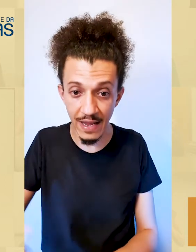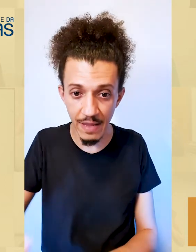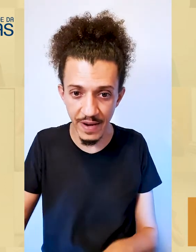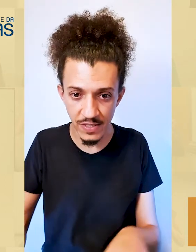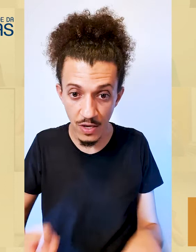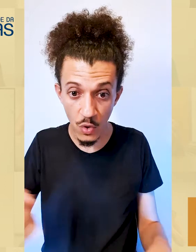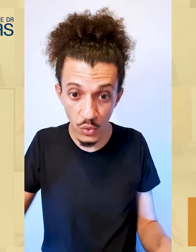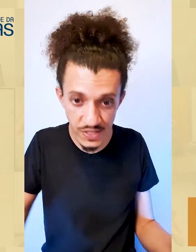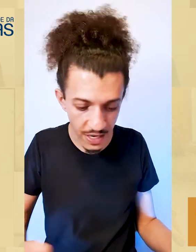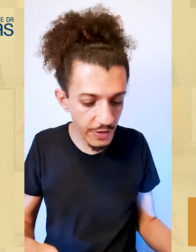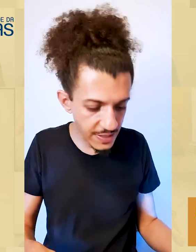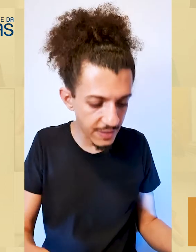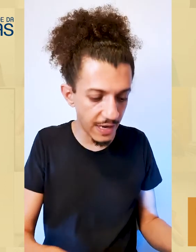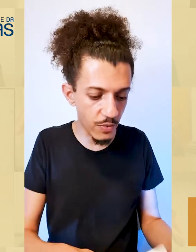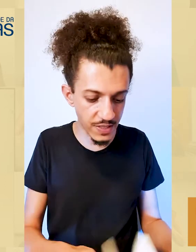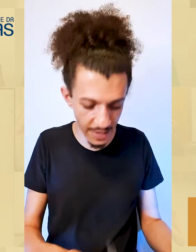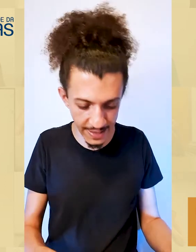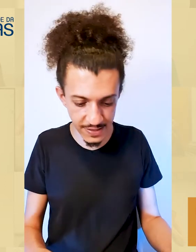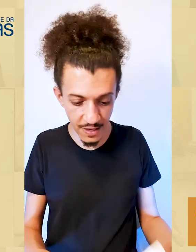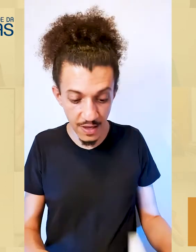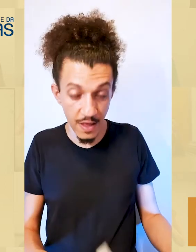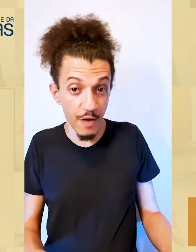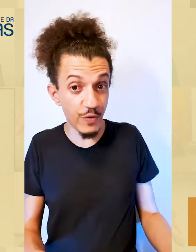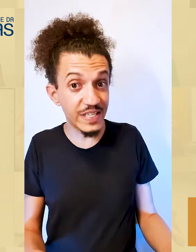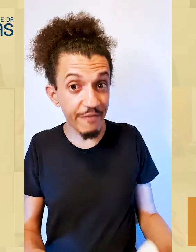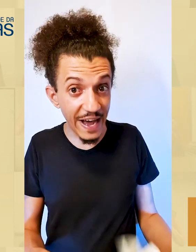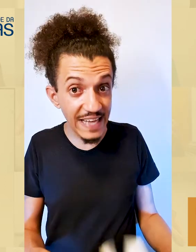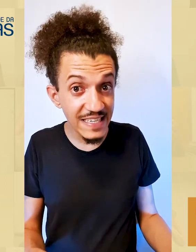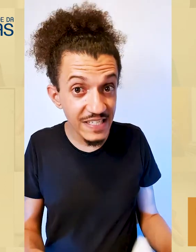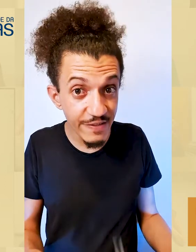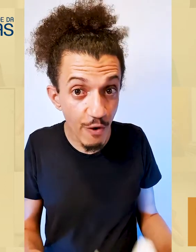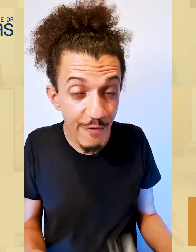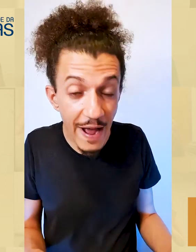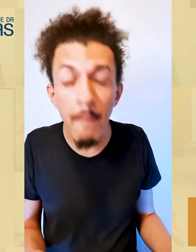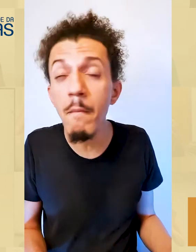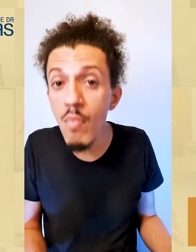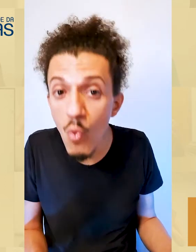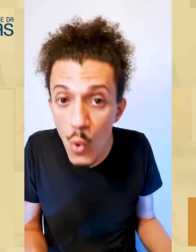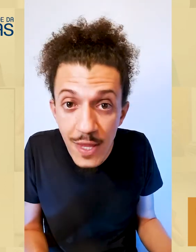escrever a Libras, usando a escrita da língua de sinais, você